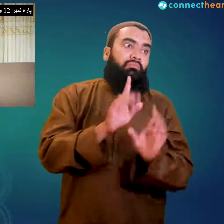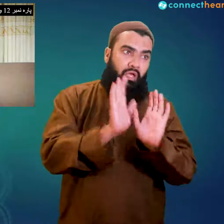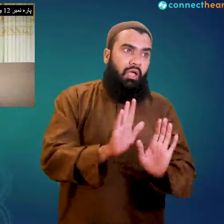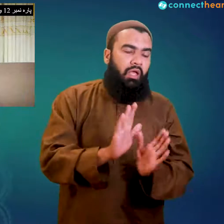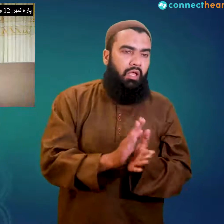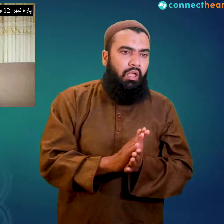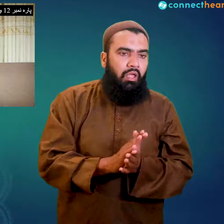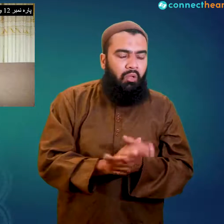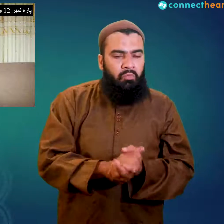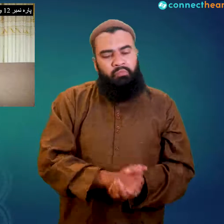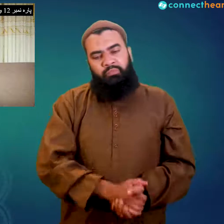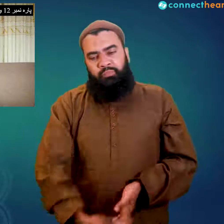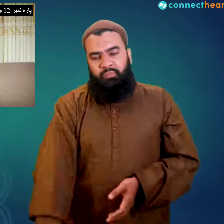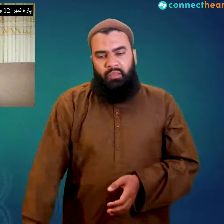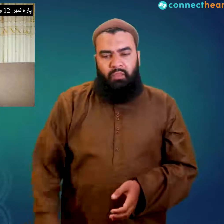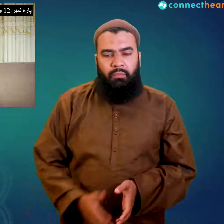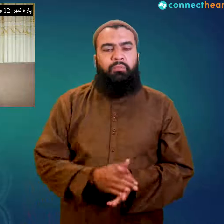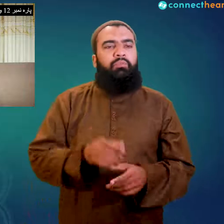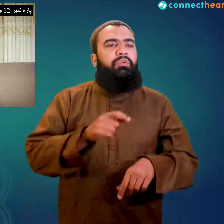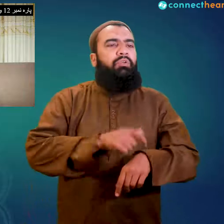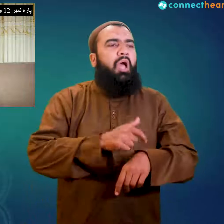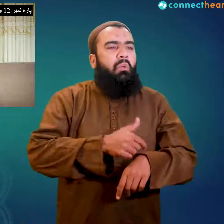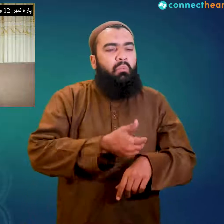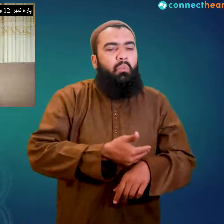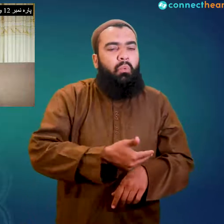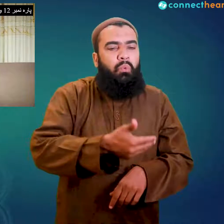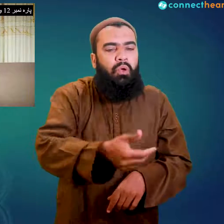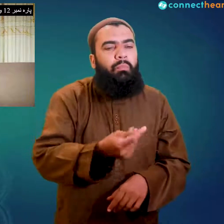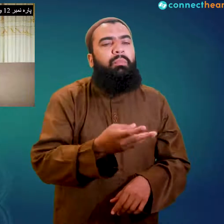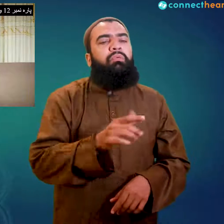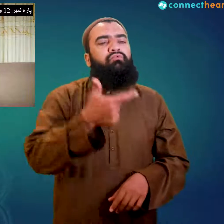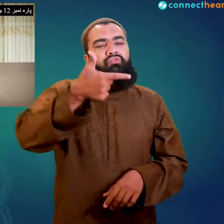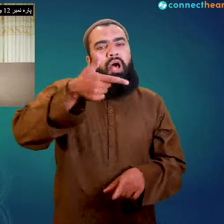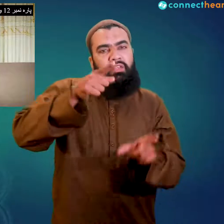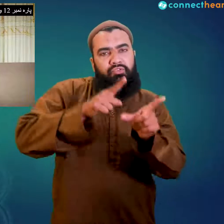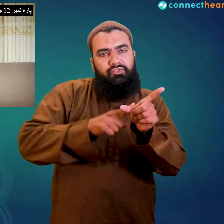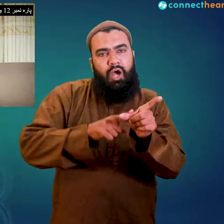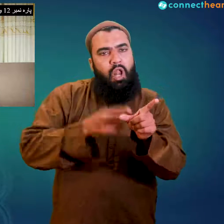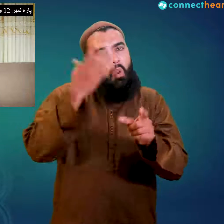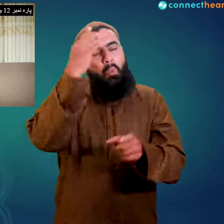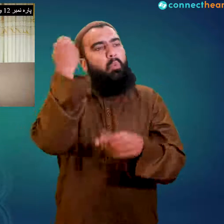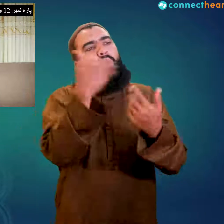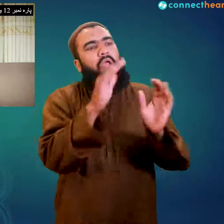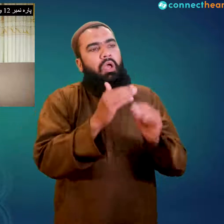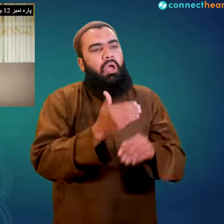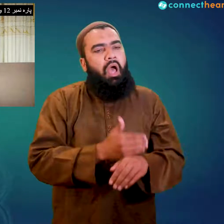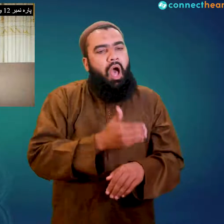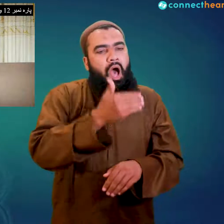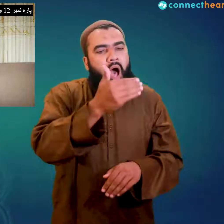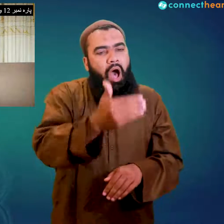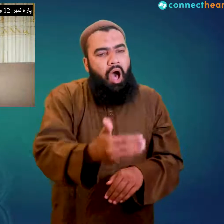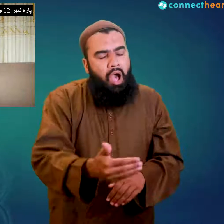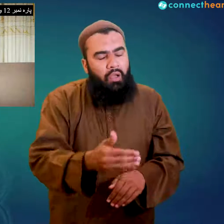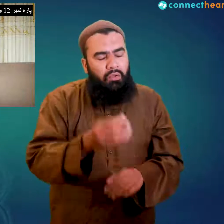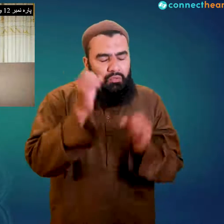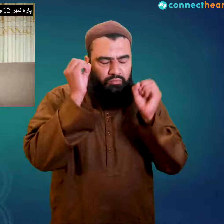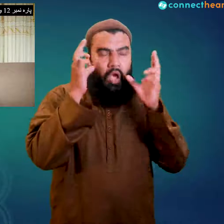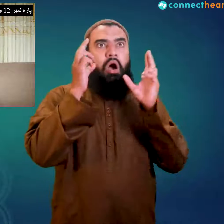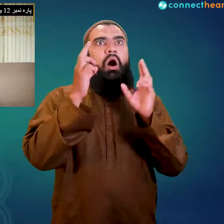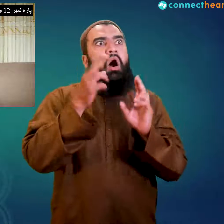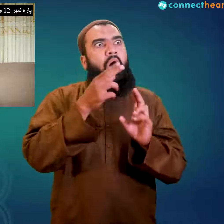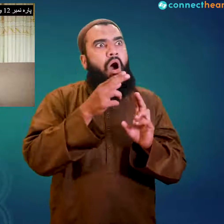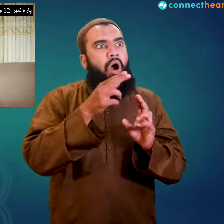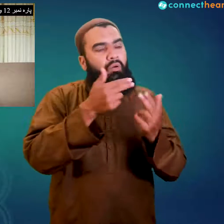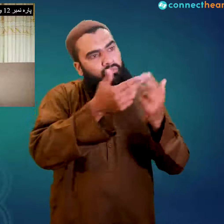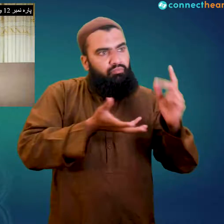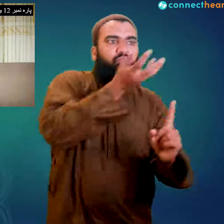نکالا گیا اور پھر بادشاہ کی خدمت میں پیش کیا گیا۔ بادشاہ کو یوسف علیہ السلام نے خواب کی تعبیر بتائی، اور